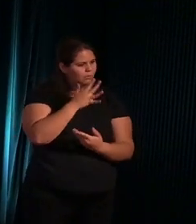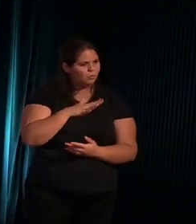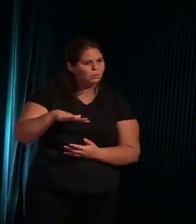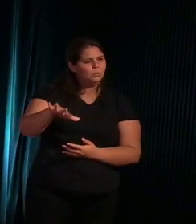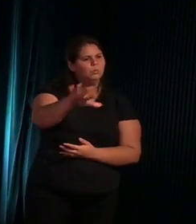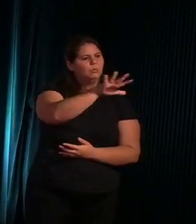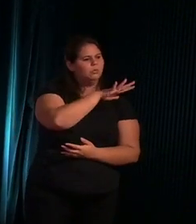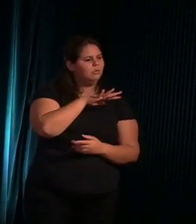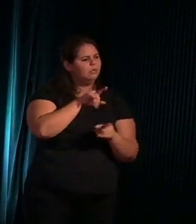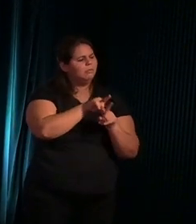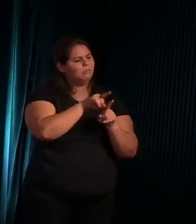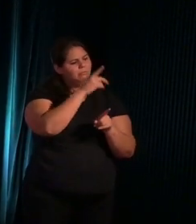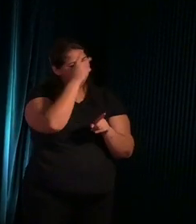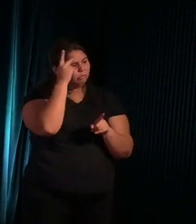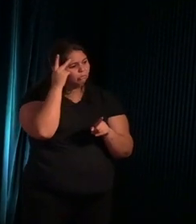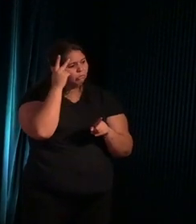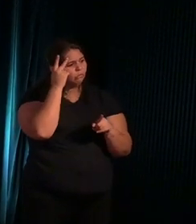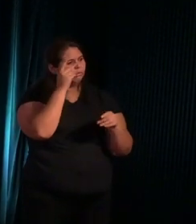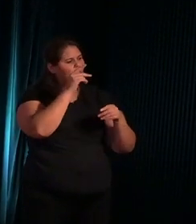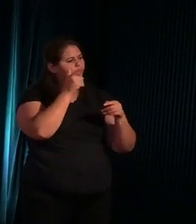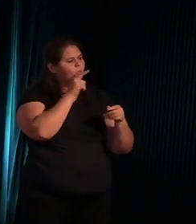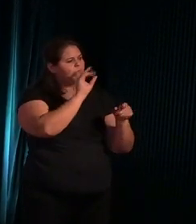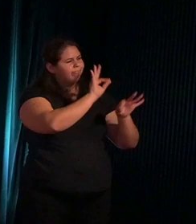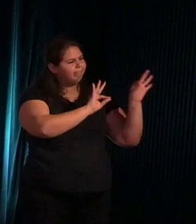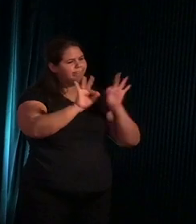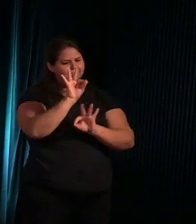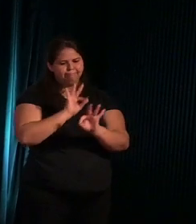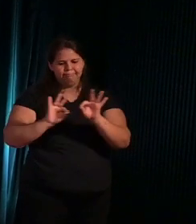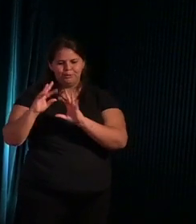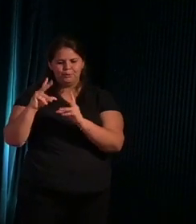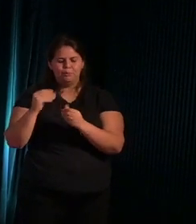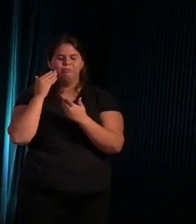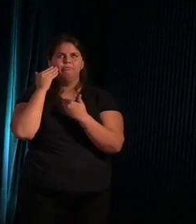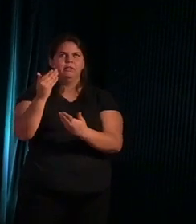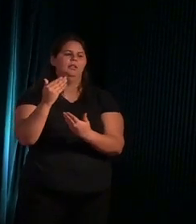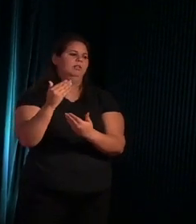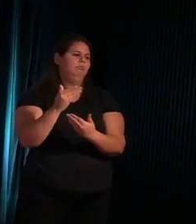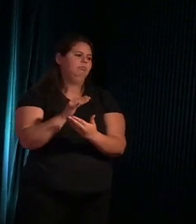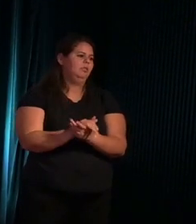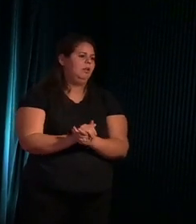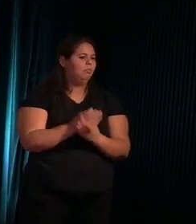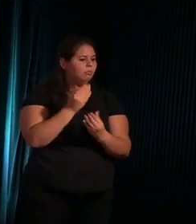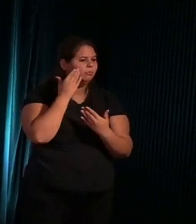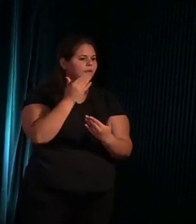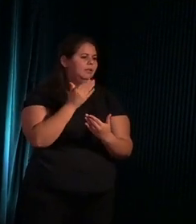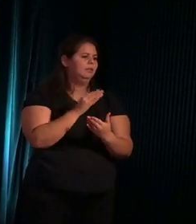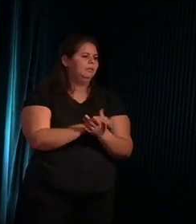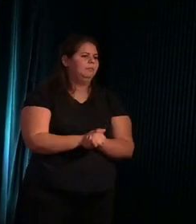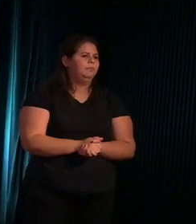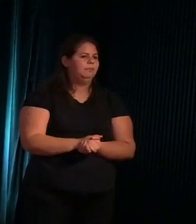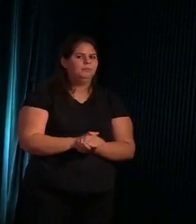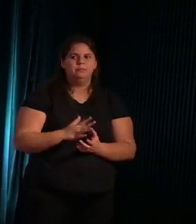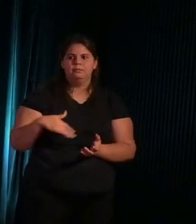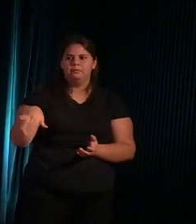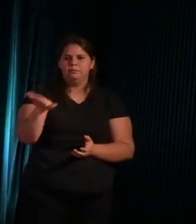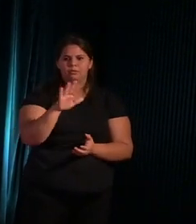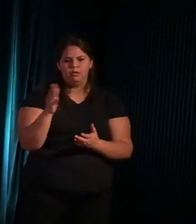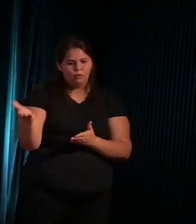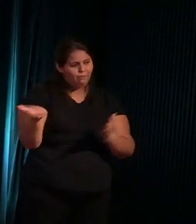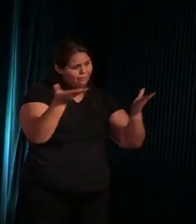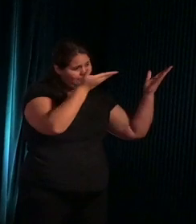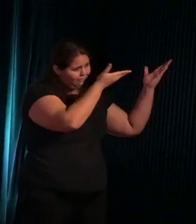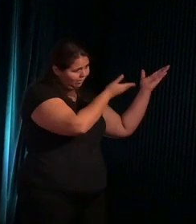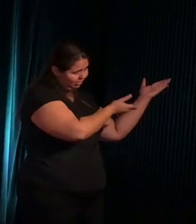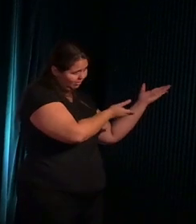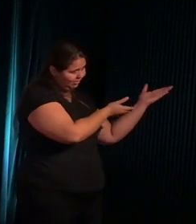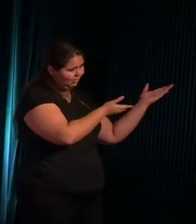né, envolvidos na exposição mais uma vez. Né, e muito obrigado. Então, todos convidados para